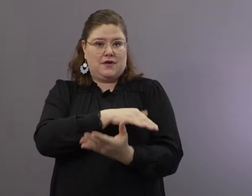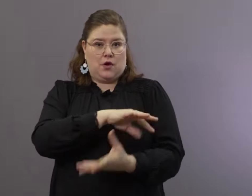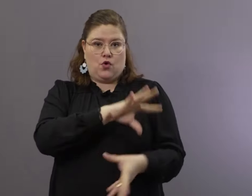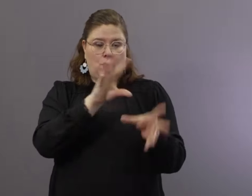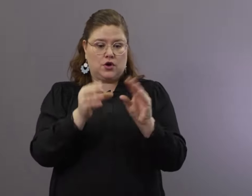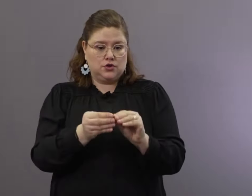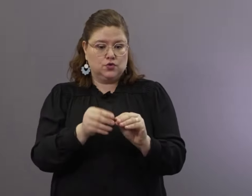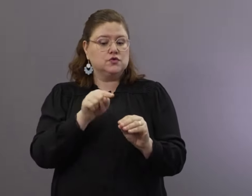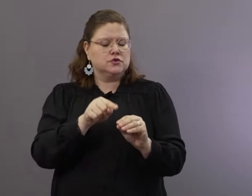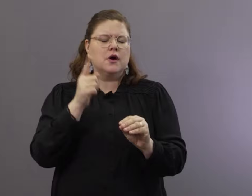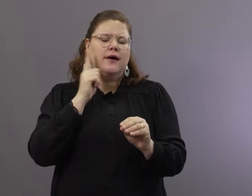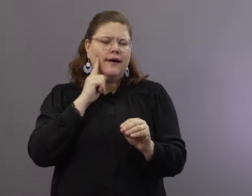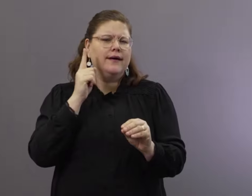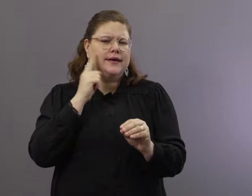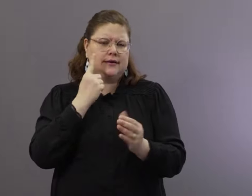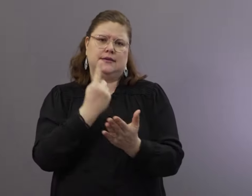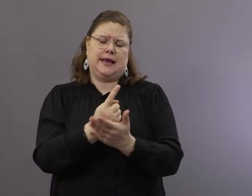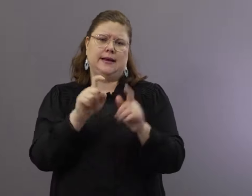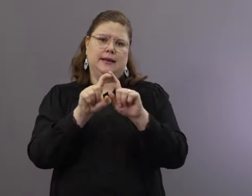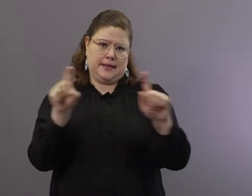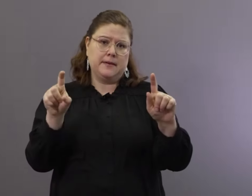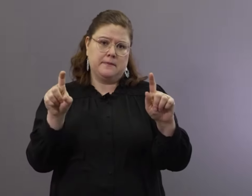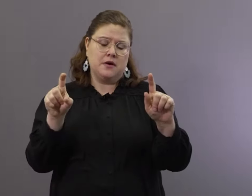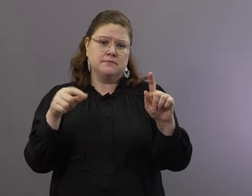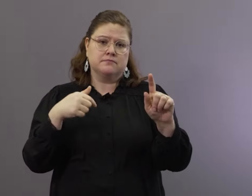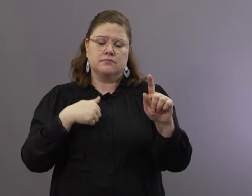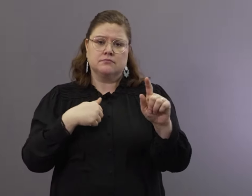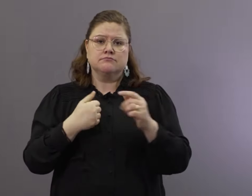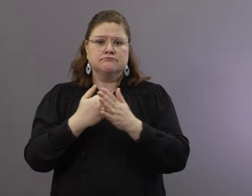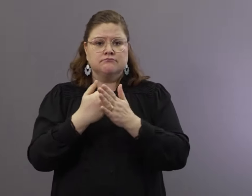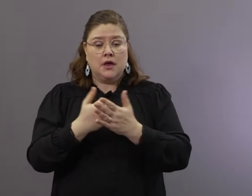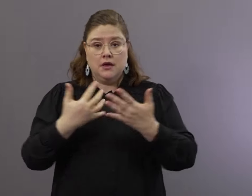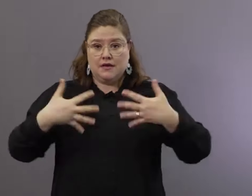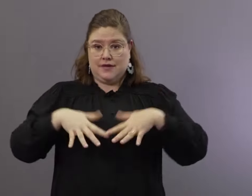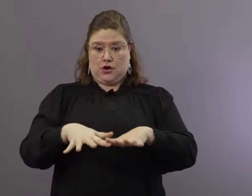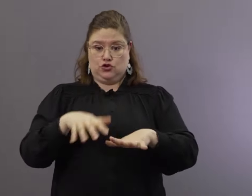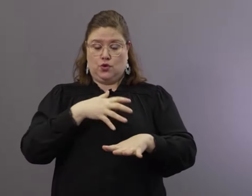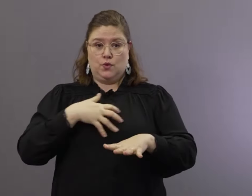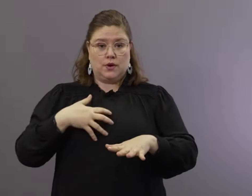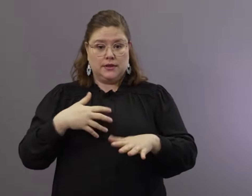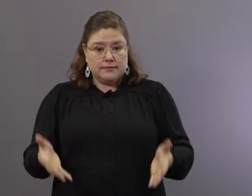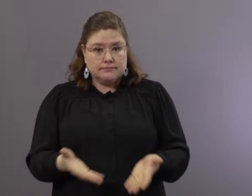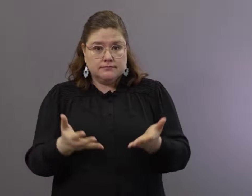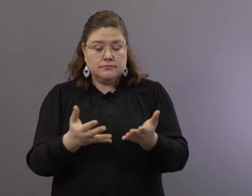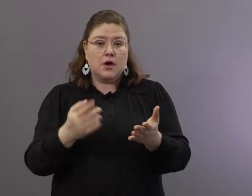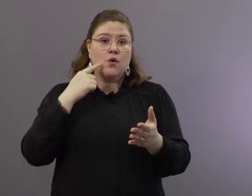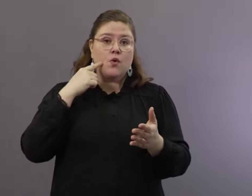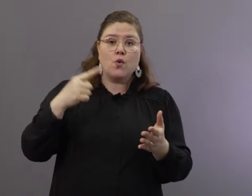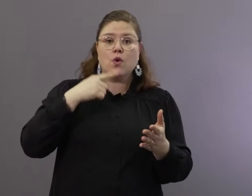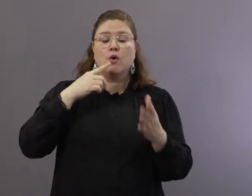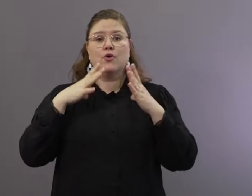aina tärkeä asia ja kannatan. Ja verkostomme edistää sitä, että kuulo- ja